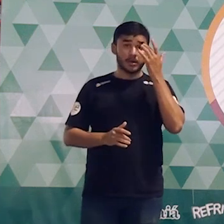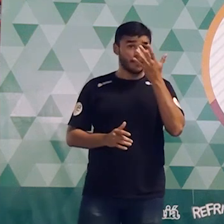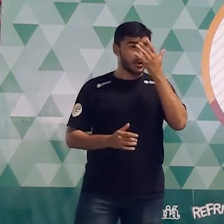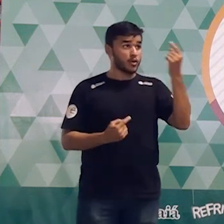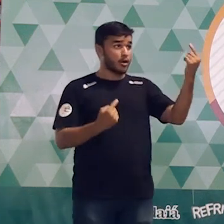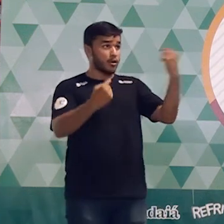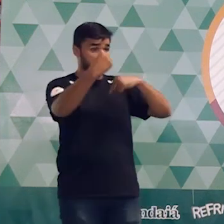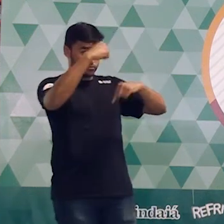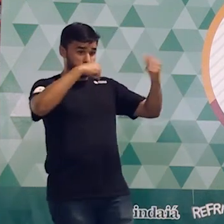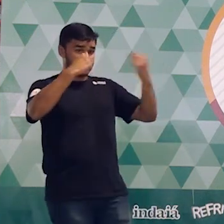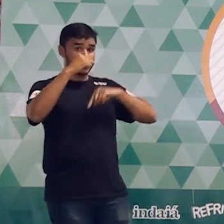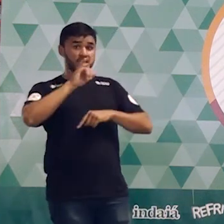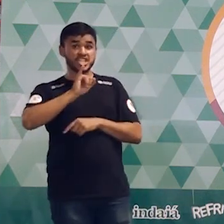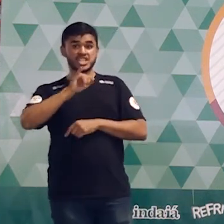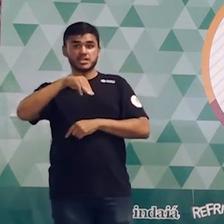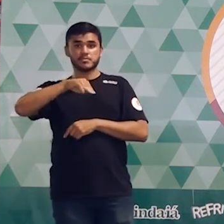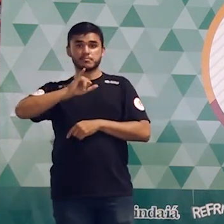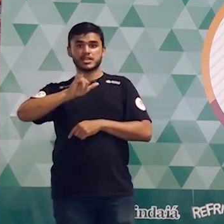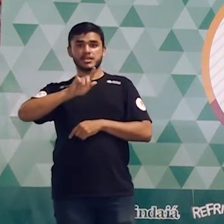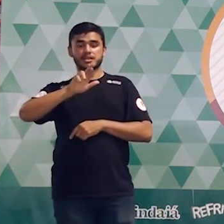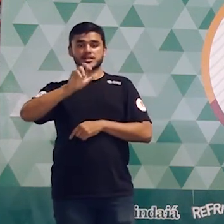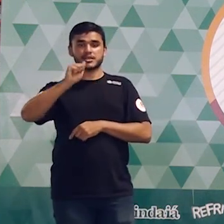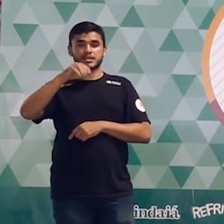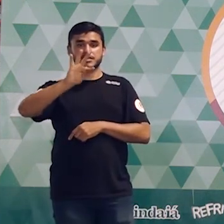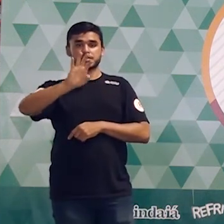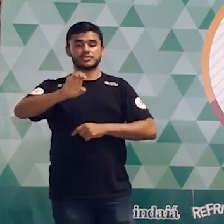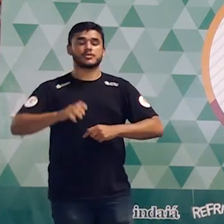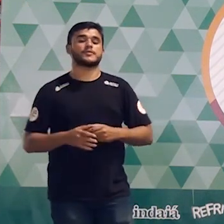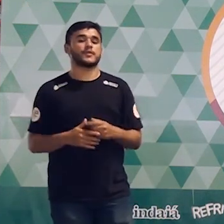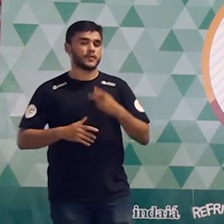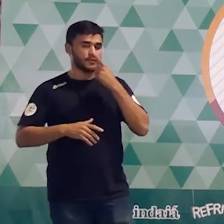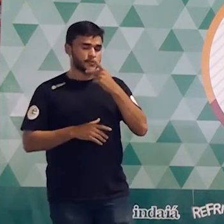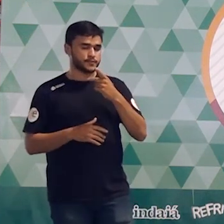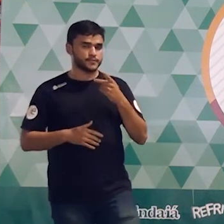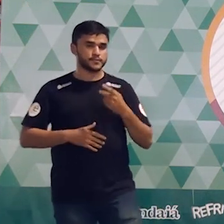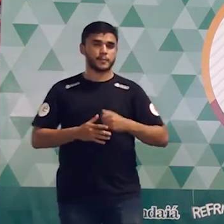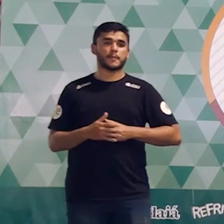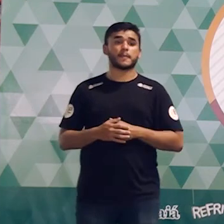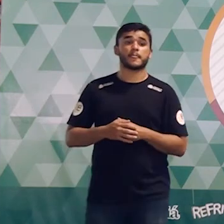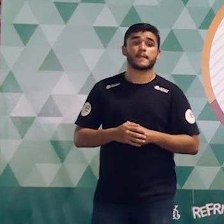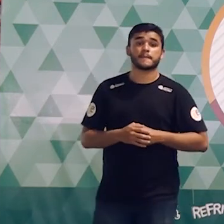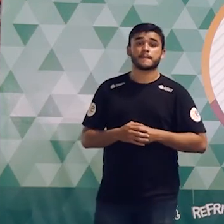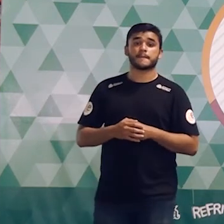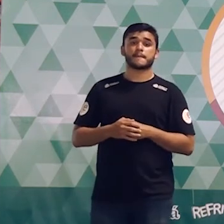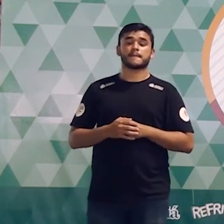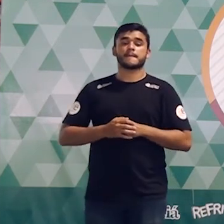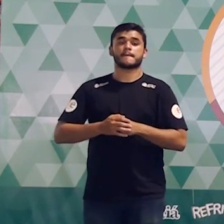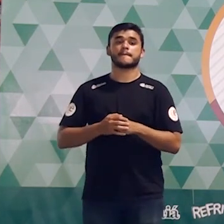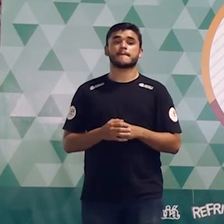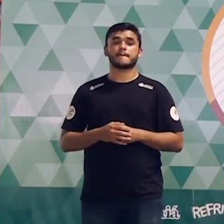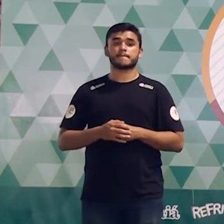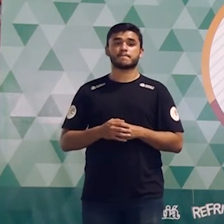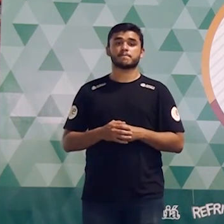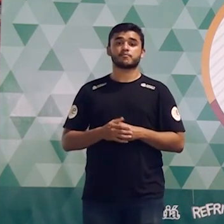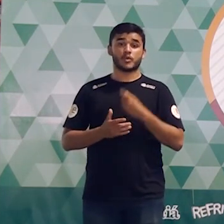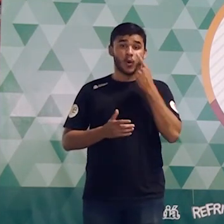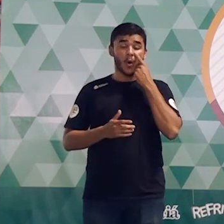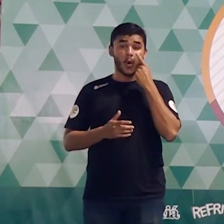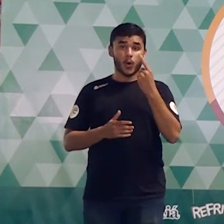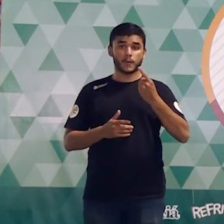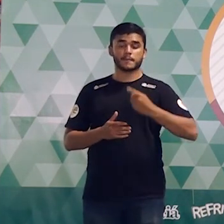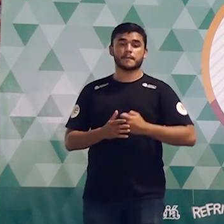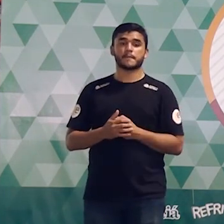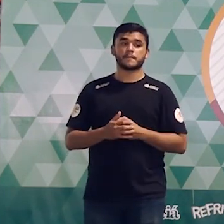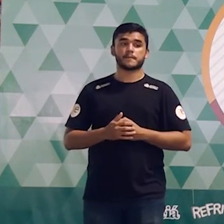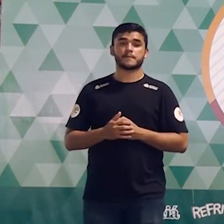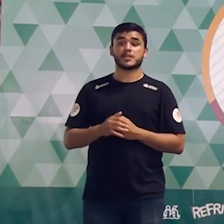os imigrantes. Vixe, professor, esse negócio me confunde um bocado. Pois eu vou te dizer uma coisa para não confundir mais. Se baseia no